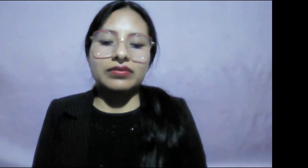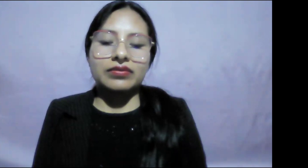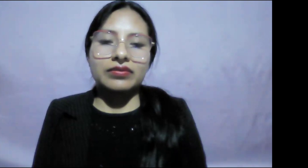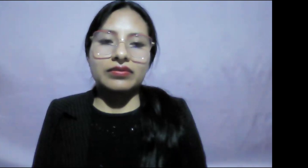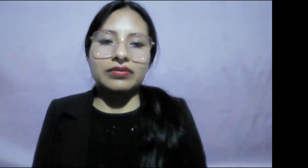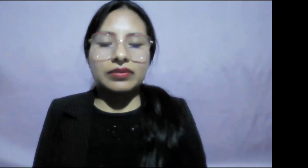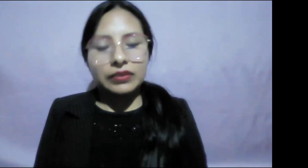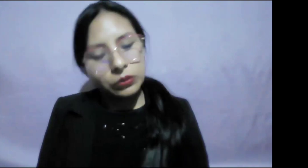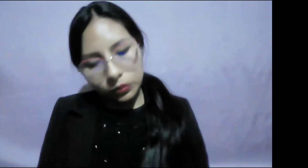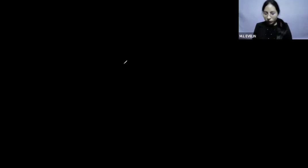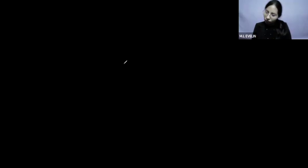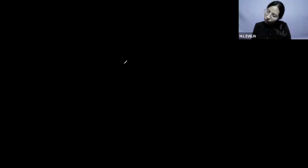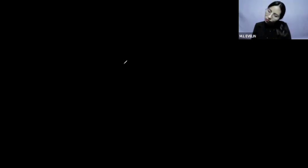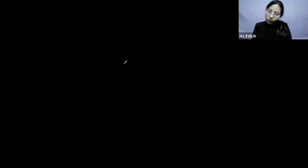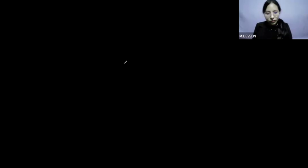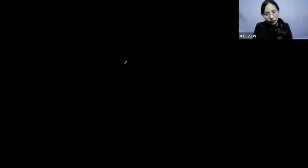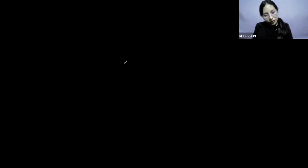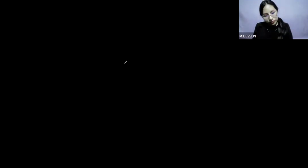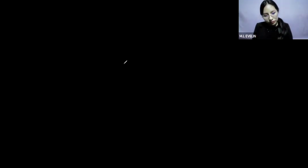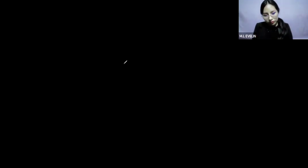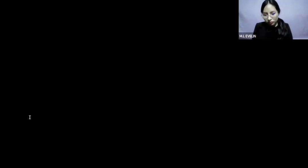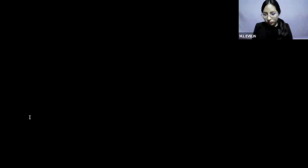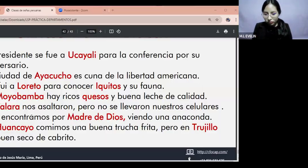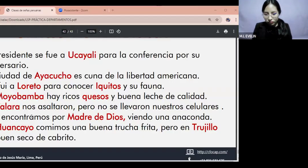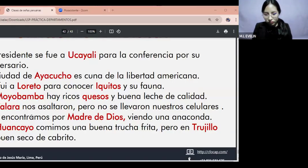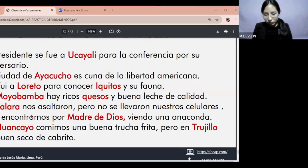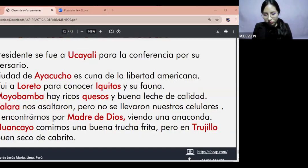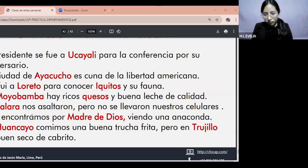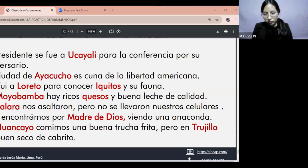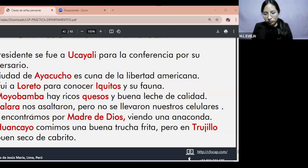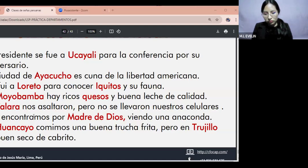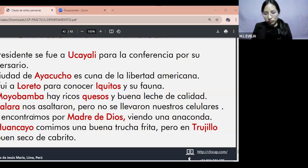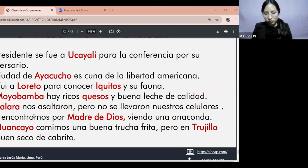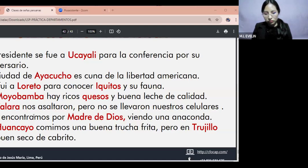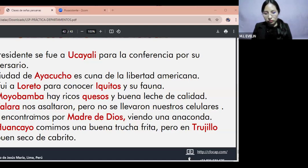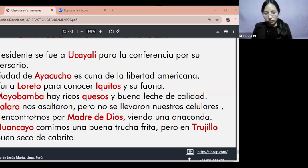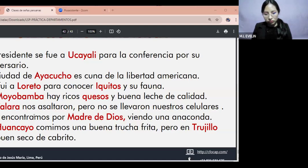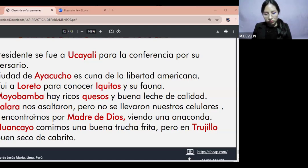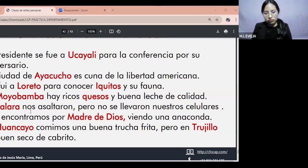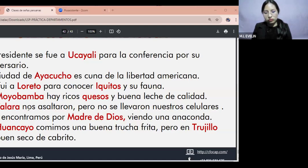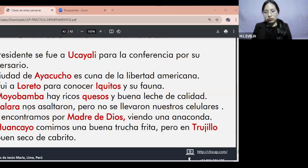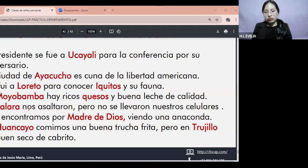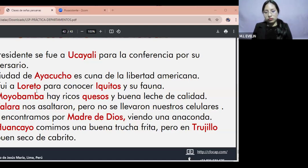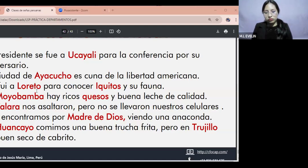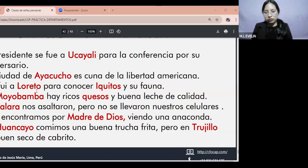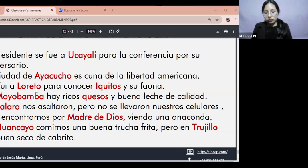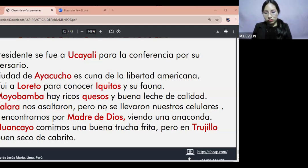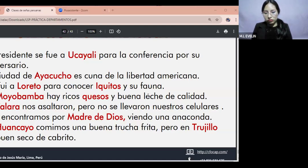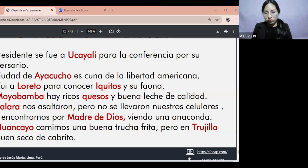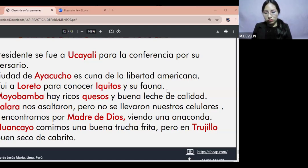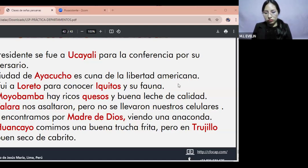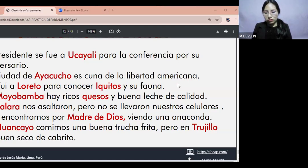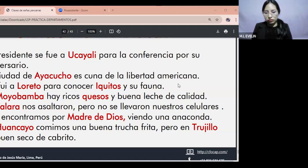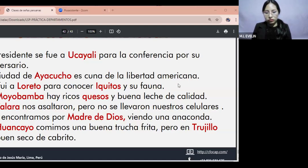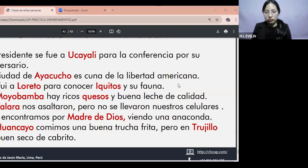Sí muy bien continuamos con este la número seis